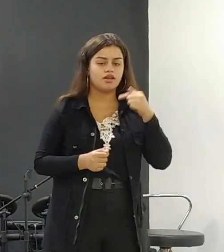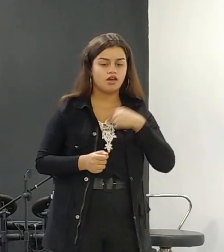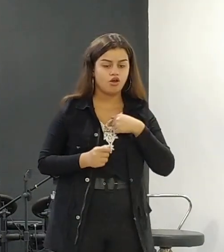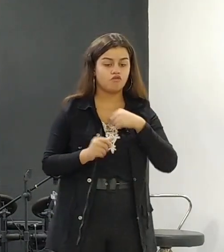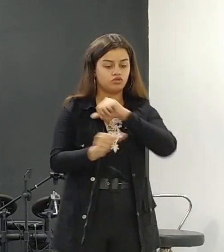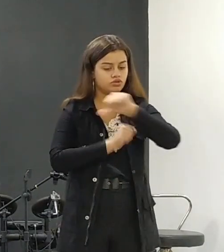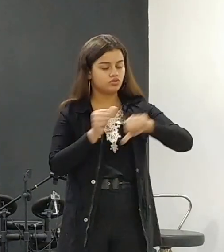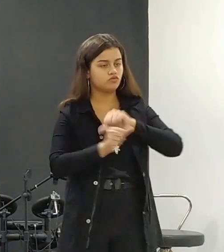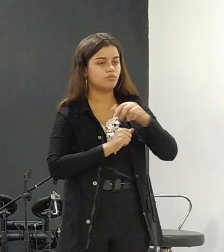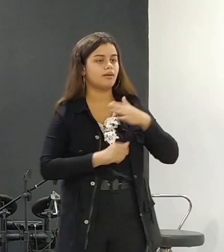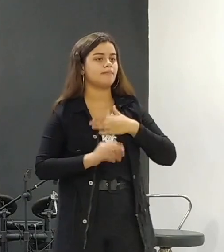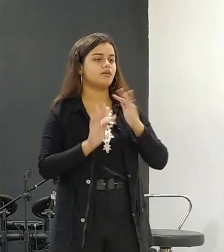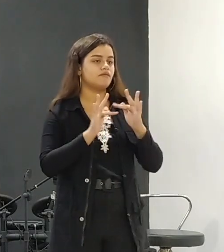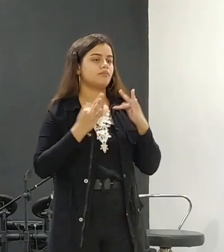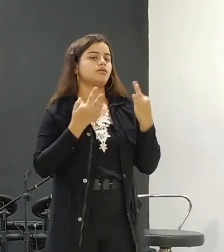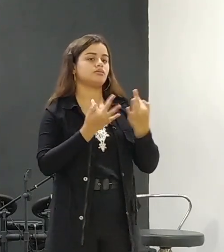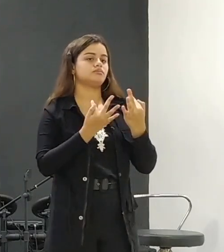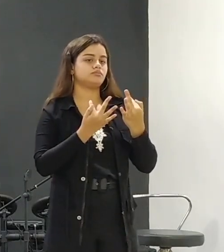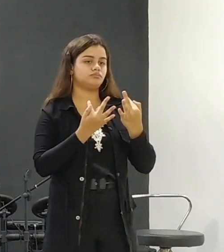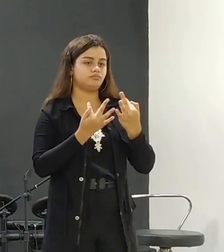minha família. Glória a Deus!